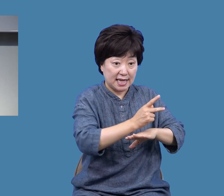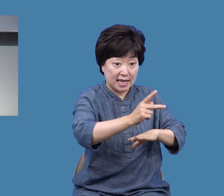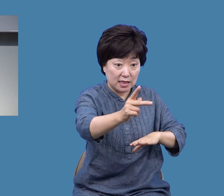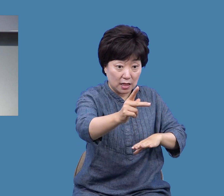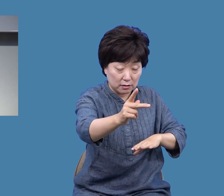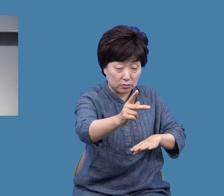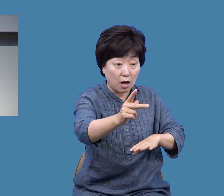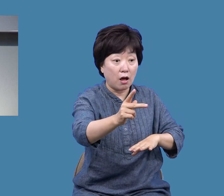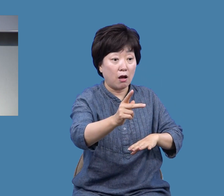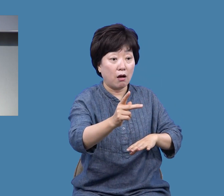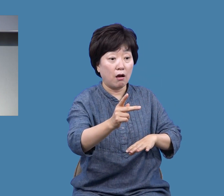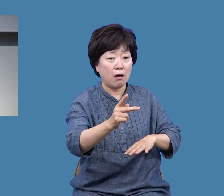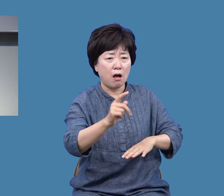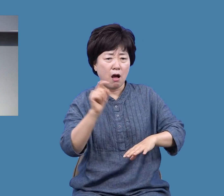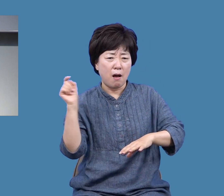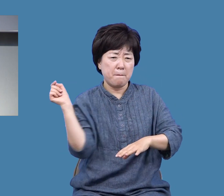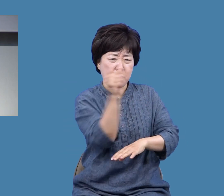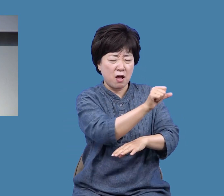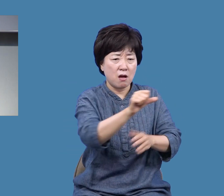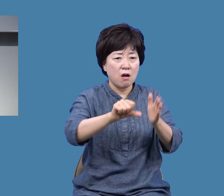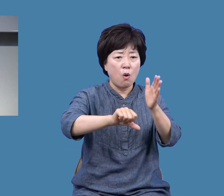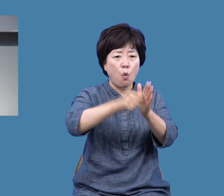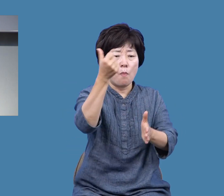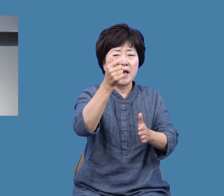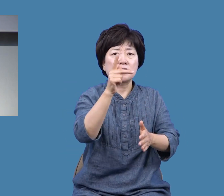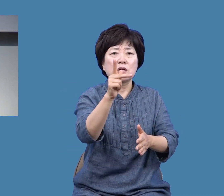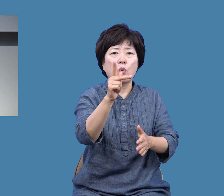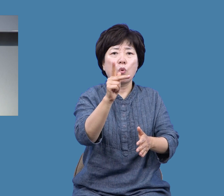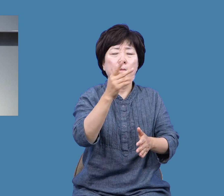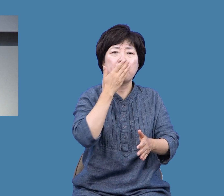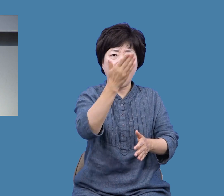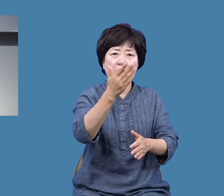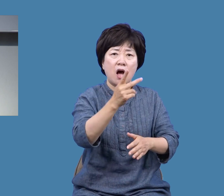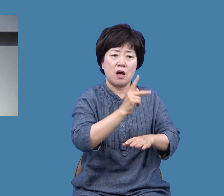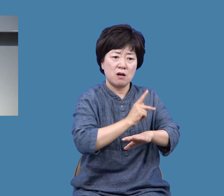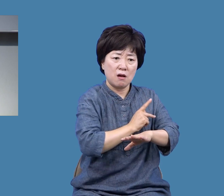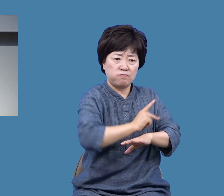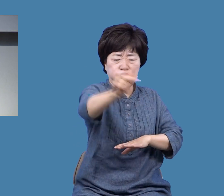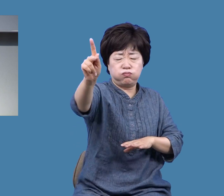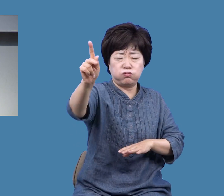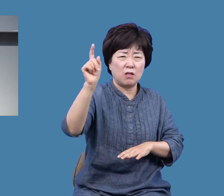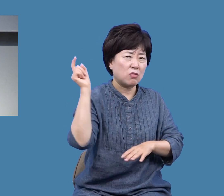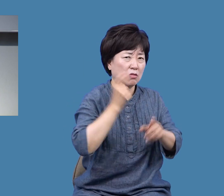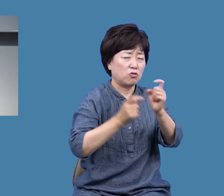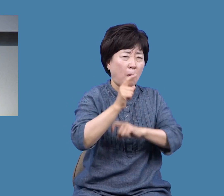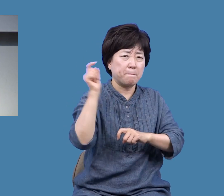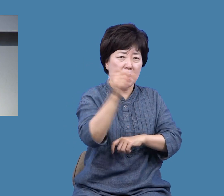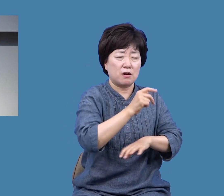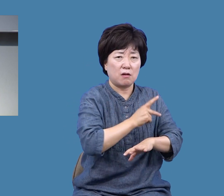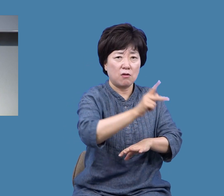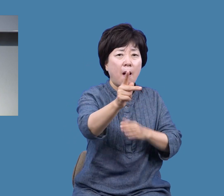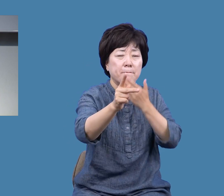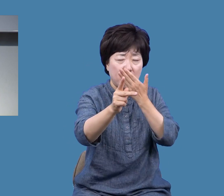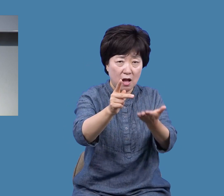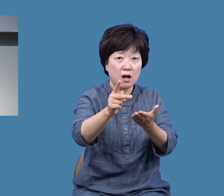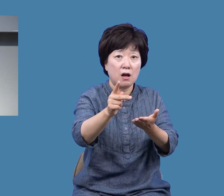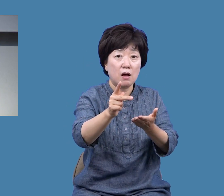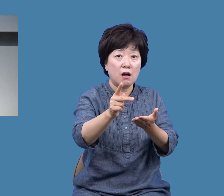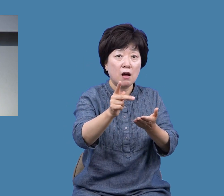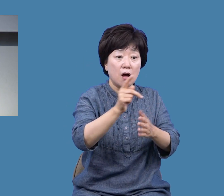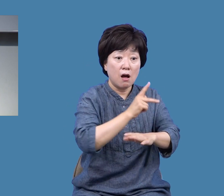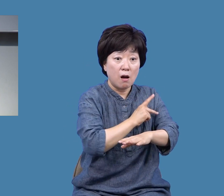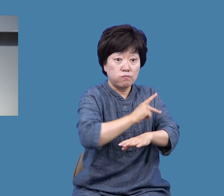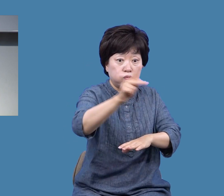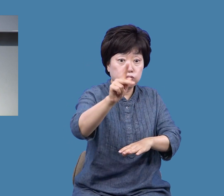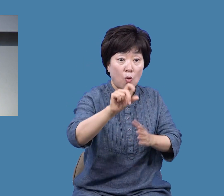놓고 보면 시속 한 500km도 달릴 수 있대요. 시속 한 500km까지 달릴 수 있대요. 그런데 그